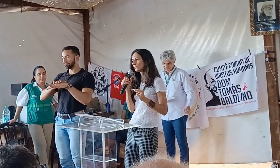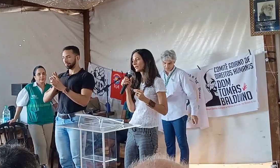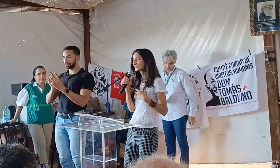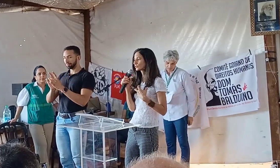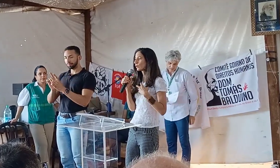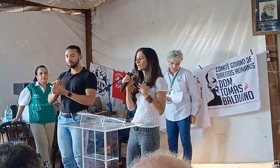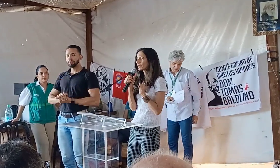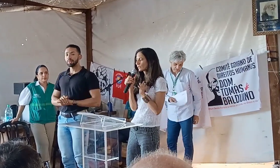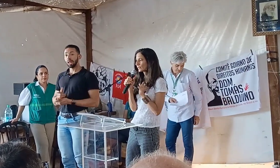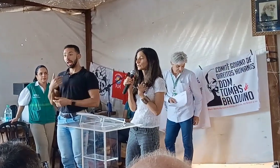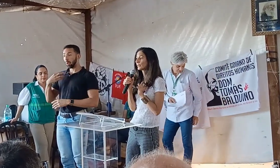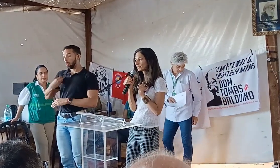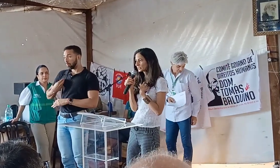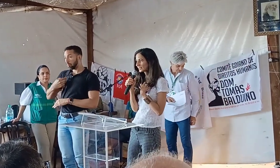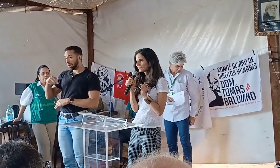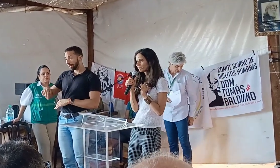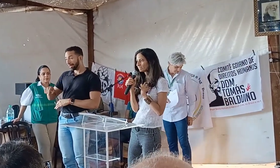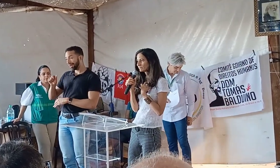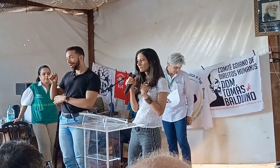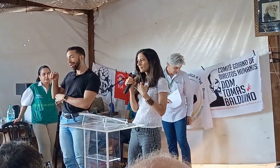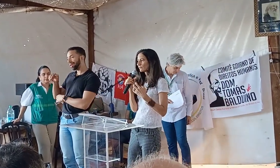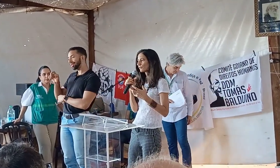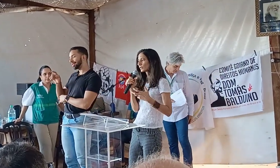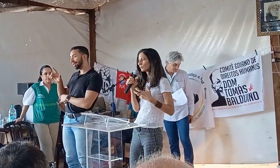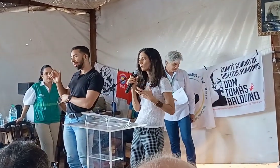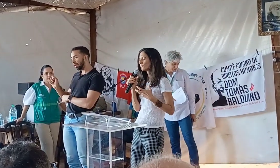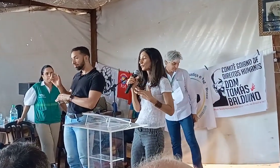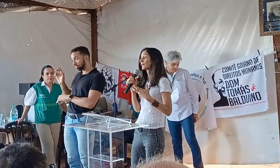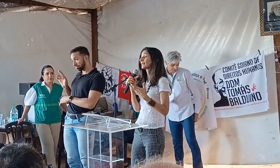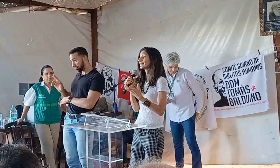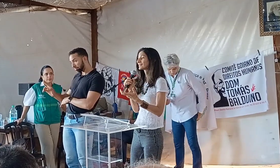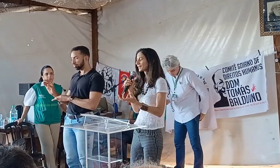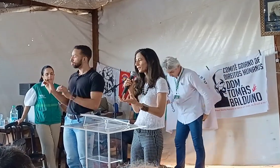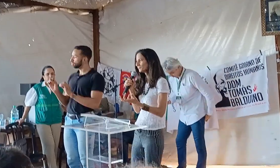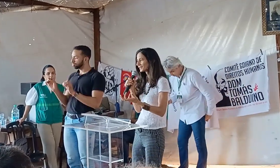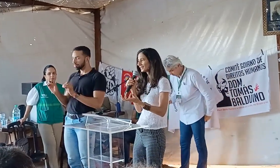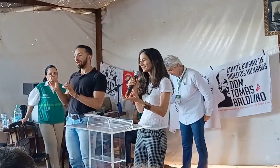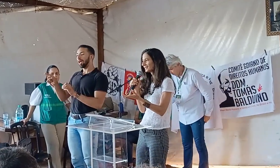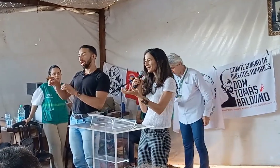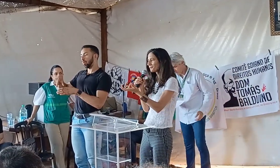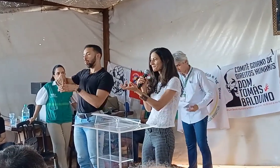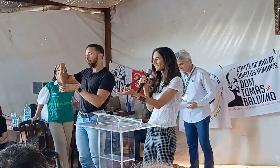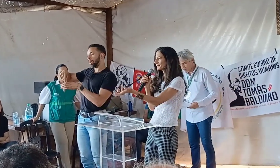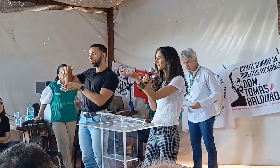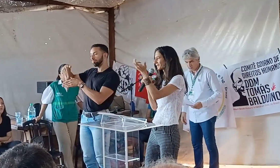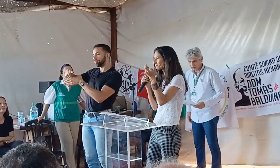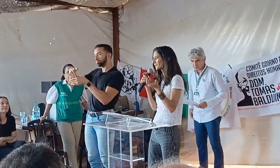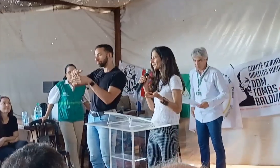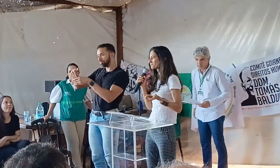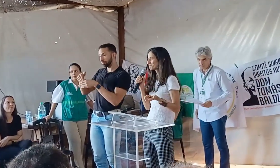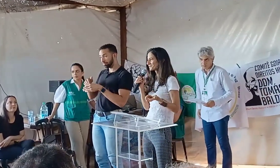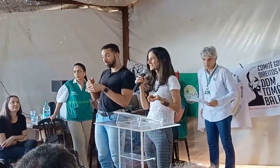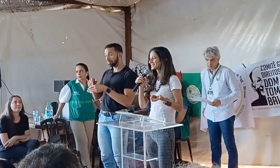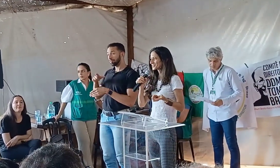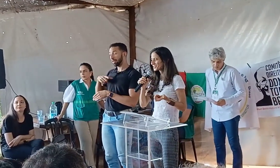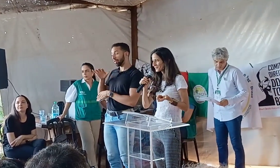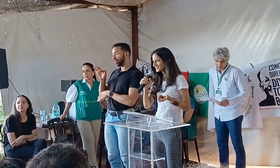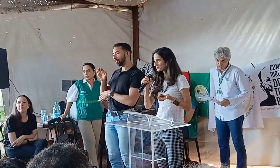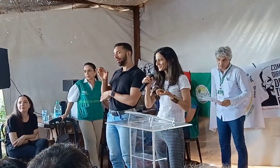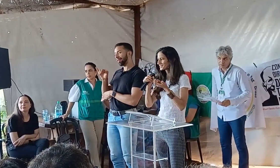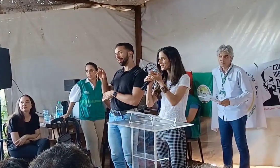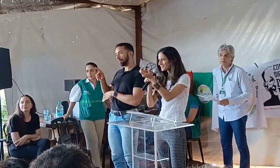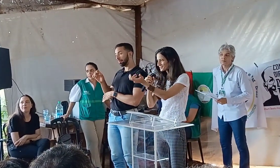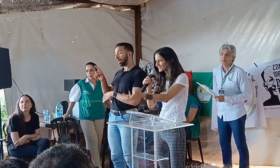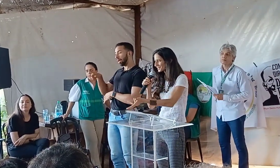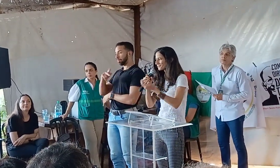não estou aqui enquanto Ângela, foi uma eleição, né? Felipe Arapian presidiu